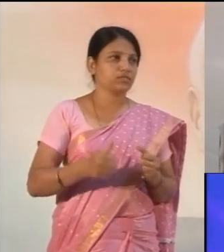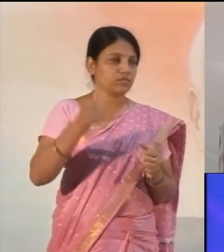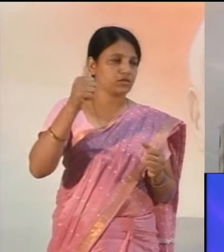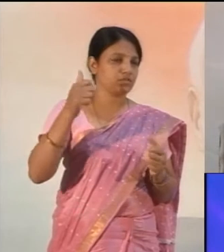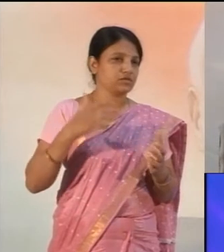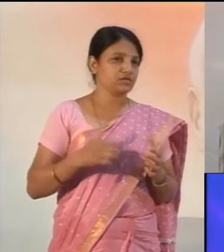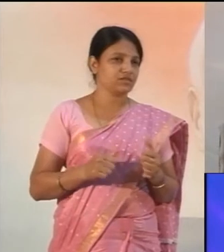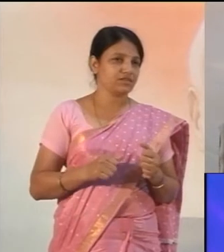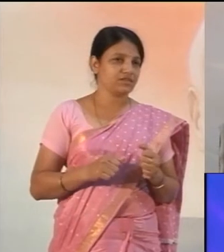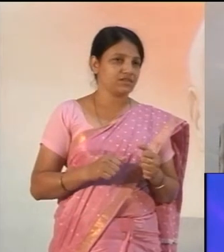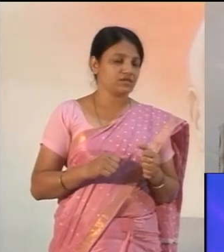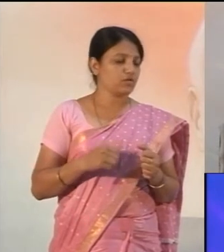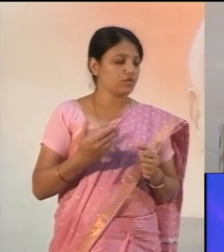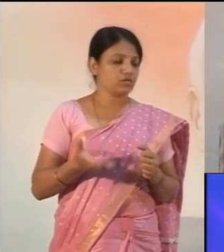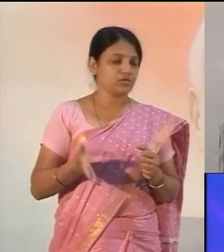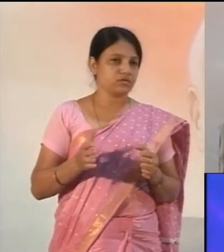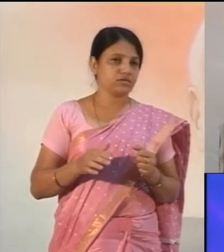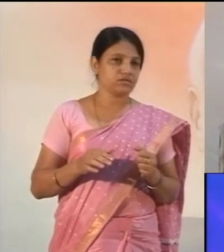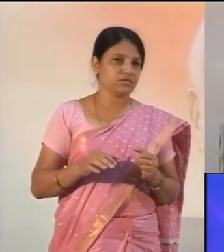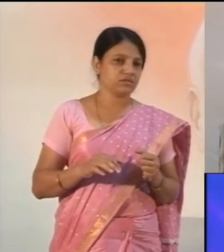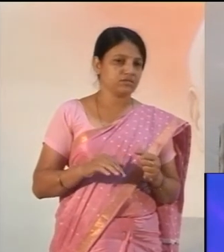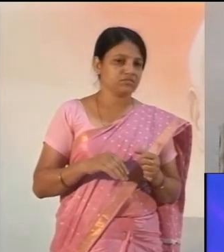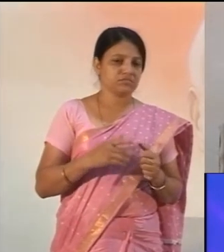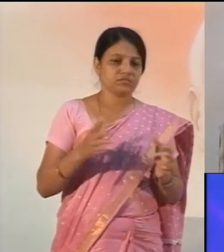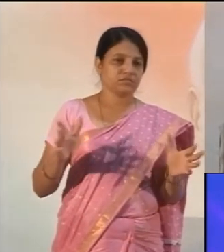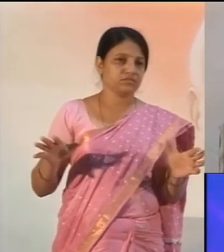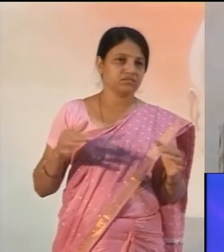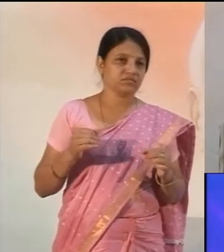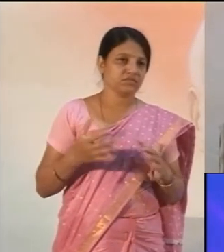और कोई कुछ भी नहीं।